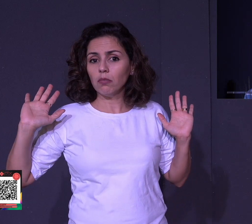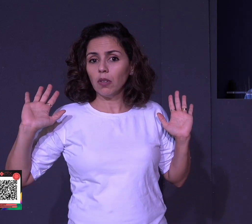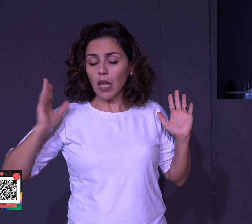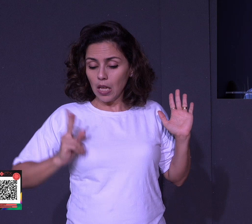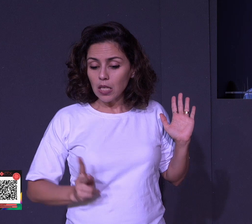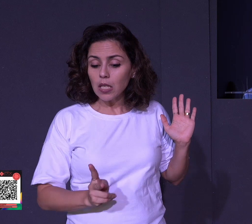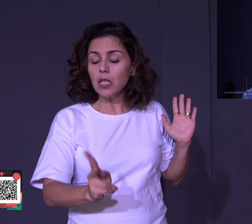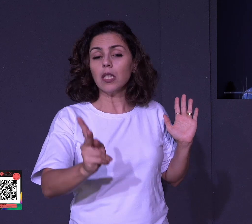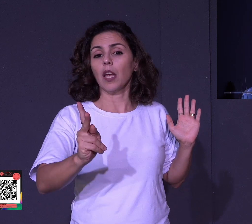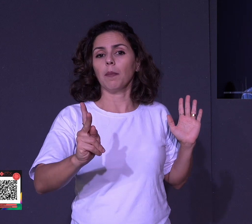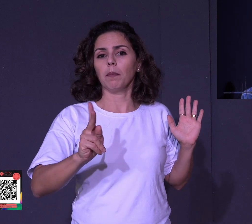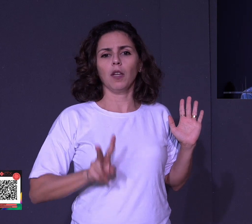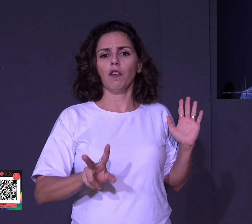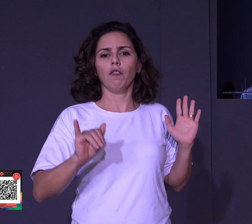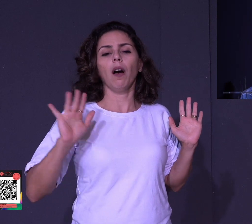transformai-vos.